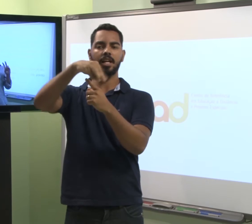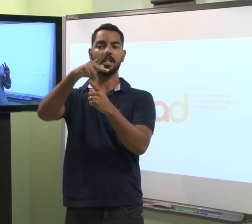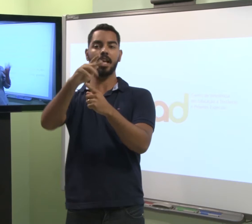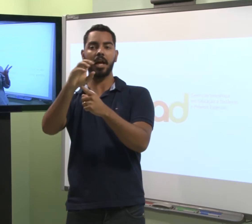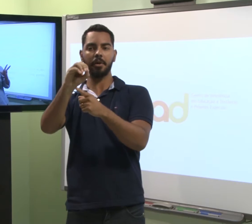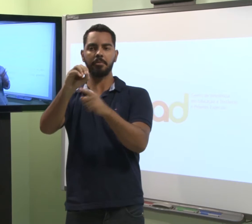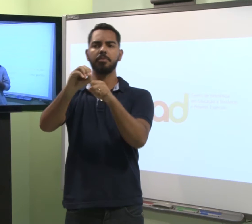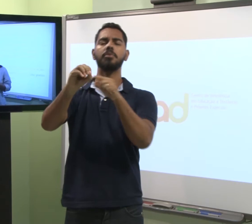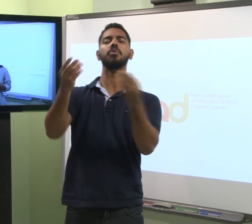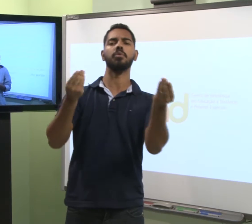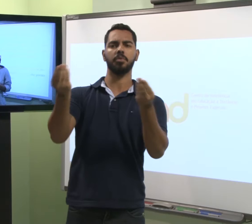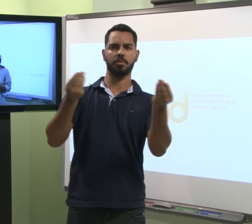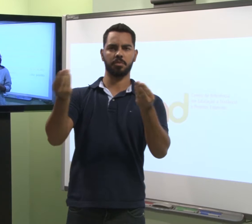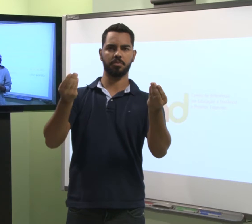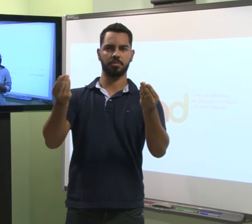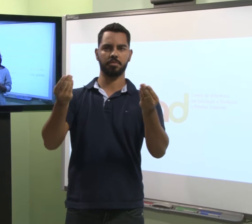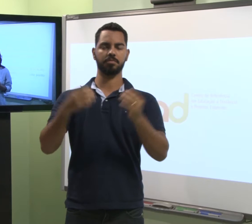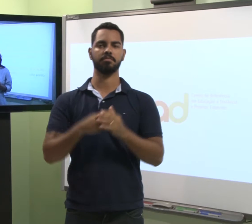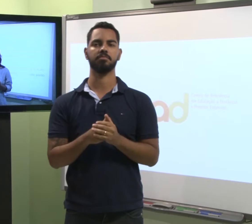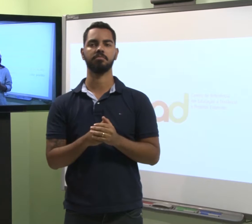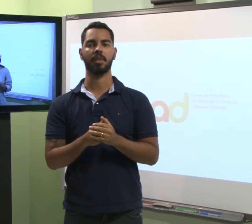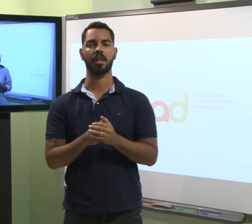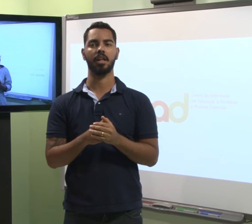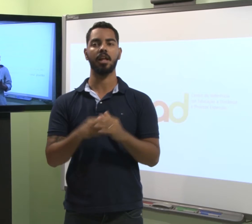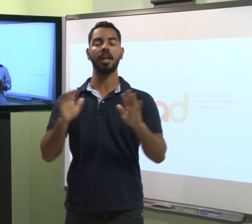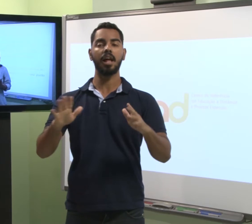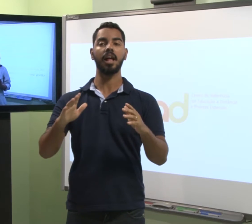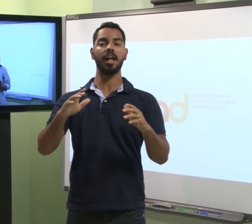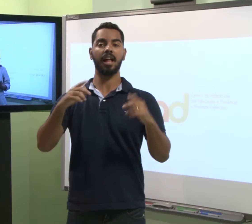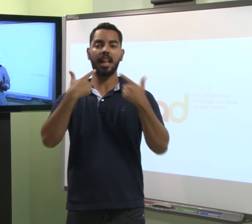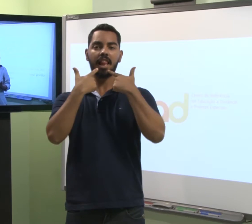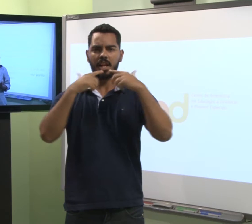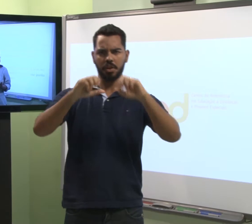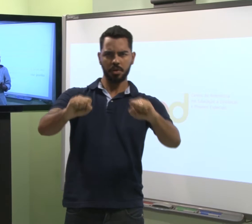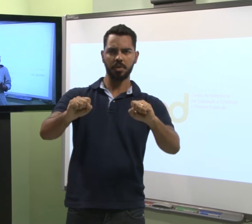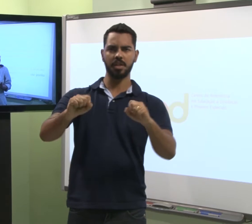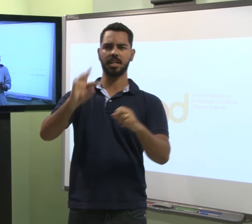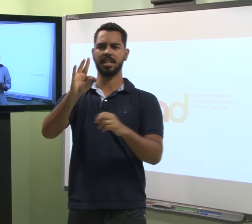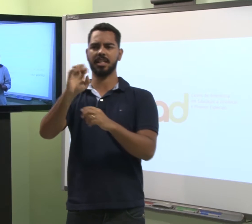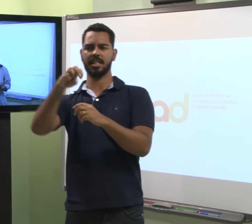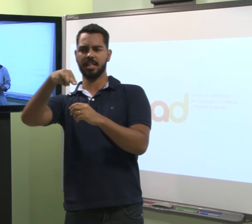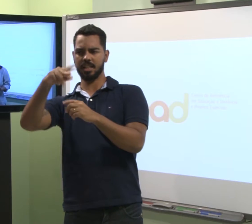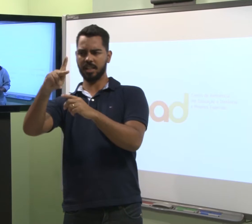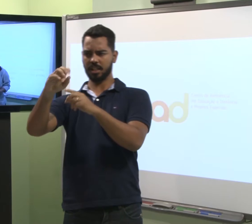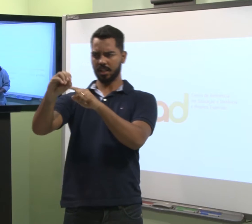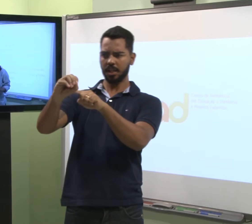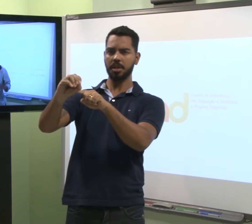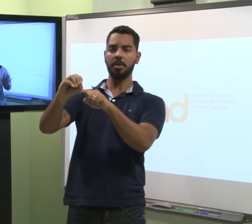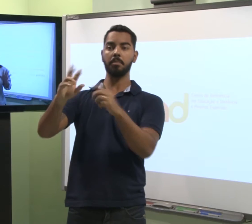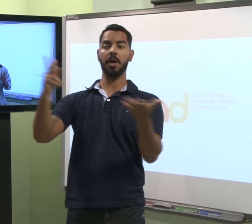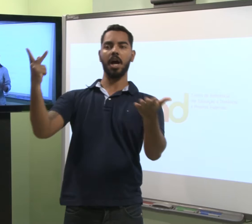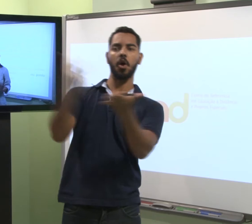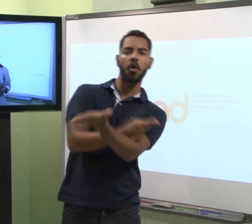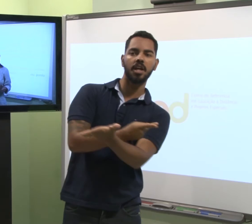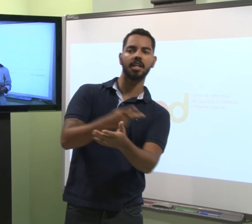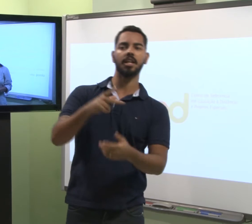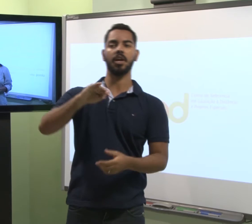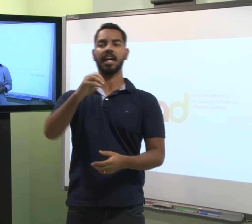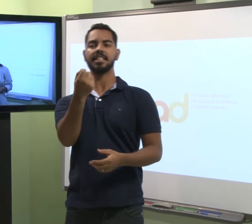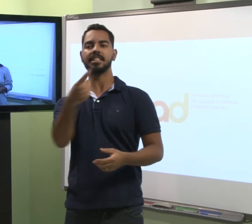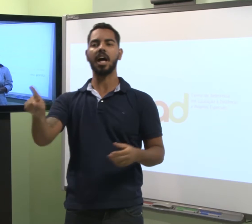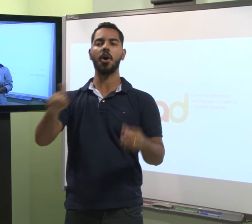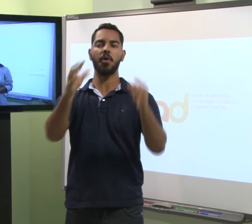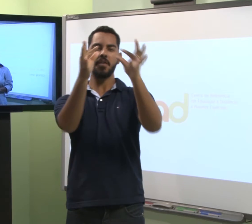linguística tempo relaciona o momento da ação, do acontecimento ou do estado referido na